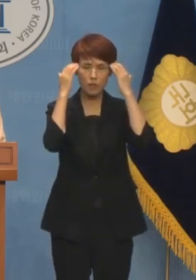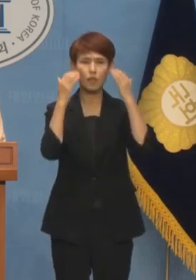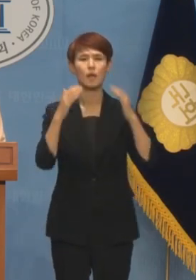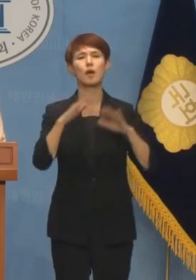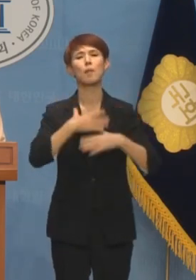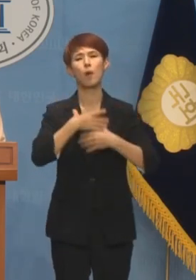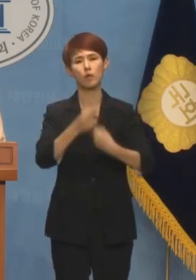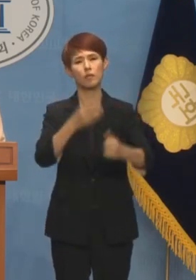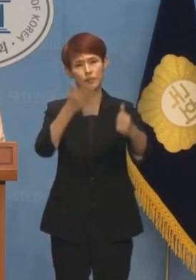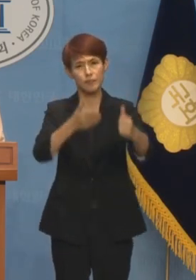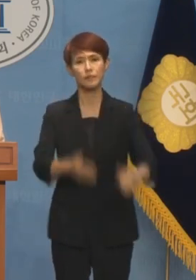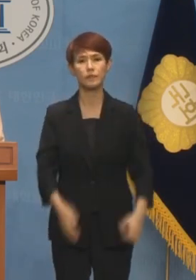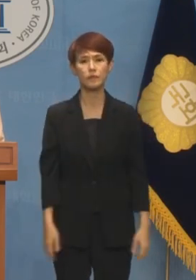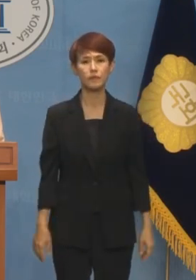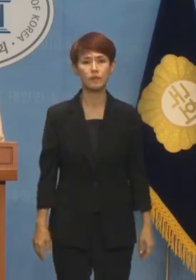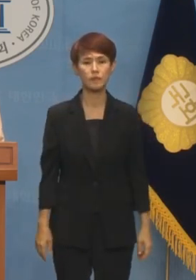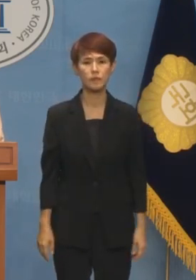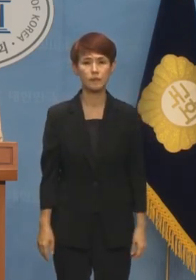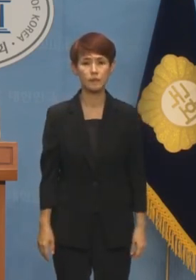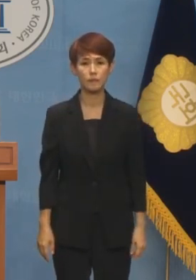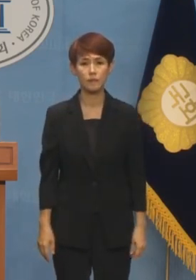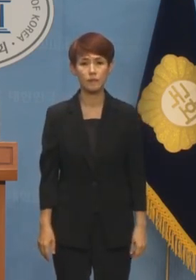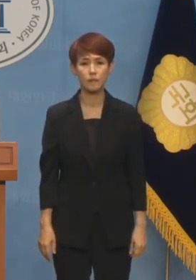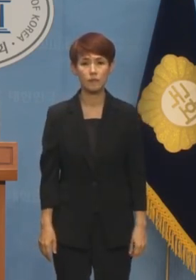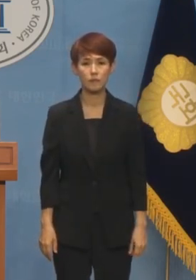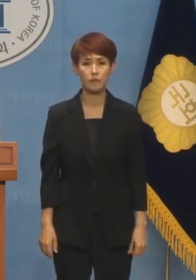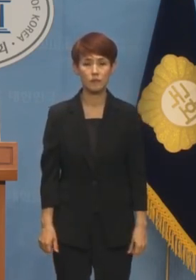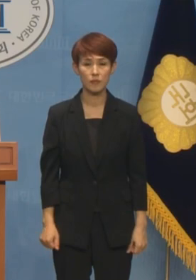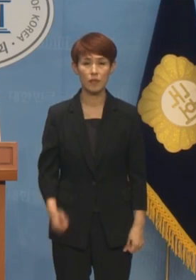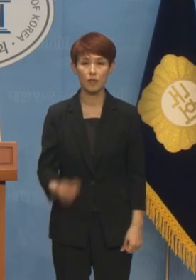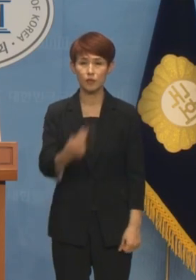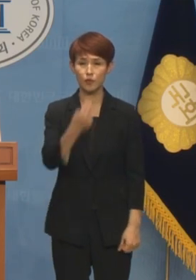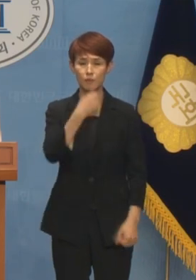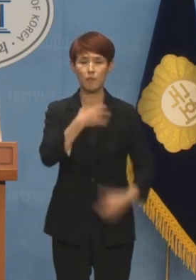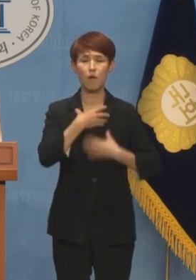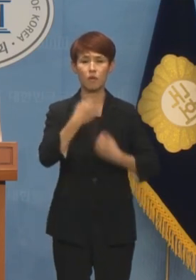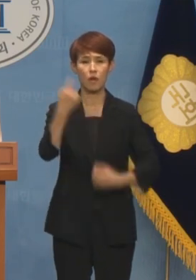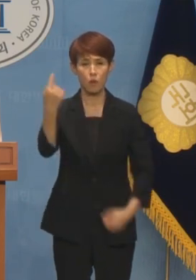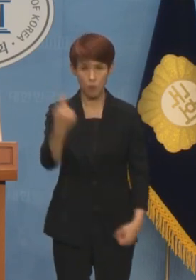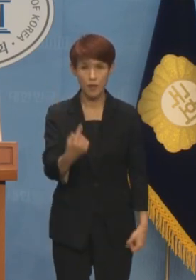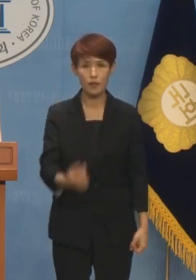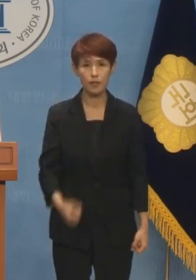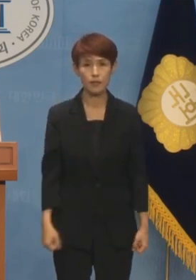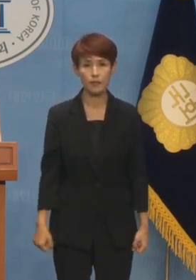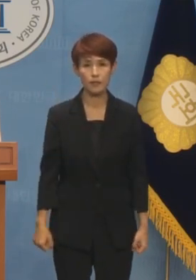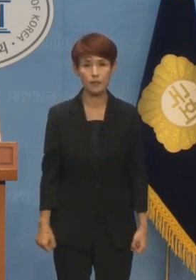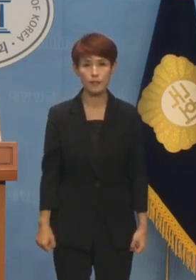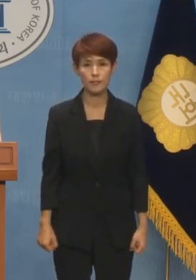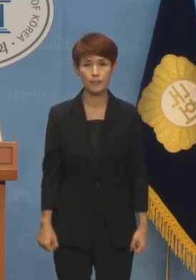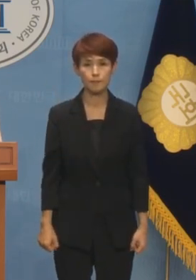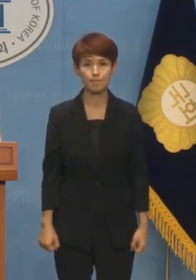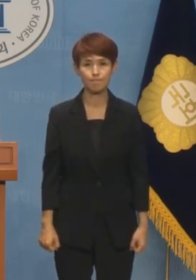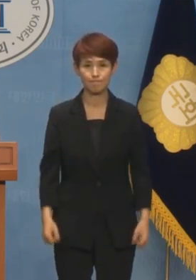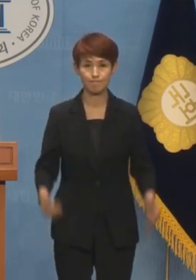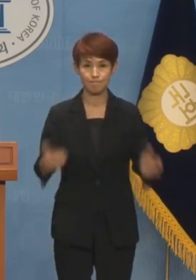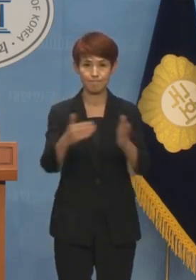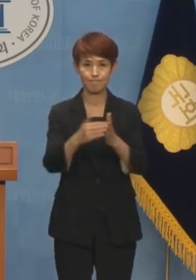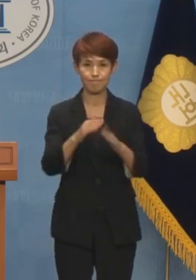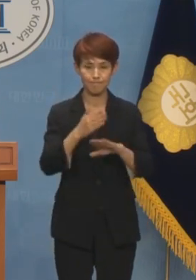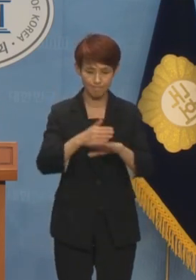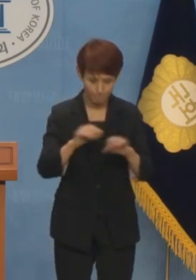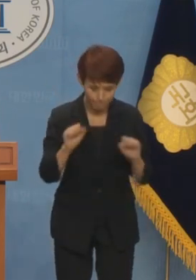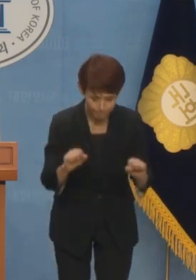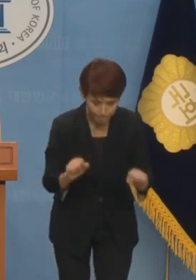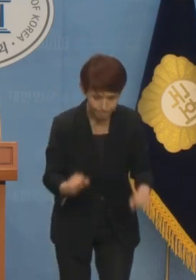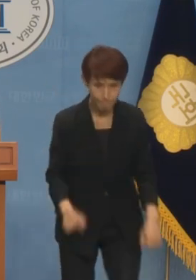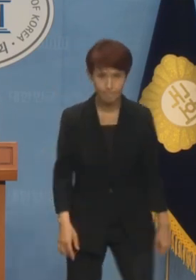내려놓기 바랍니다. 그래야 숨쉬기 편할 테니까요. 여기까지 하겠습니다. 고맙습니다.